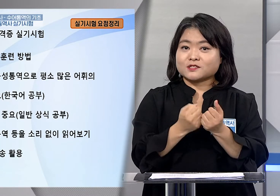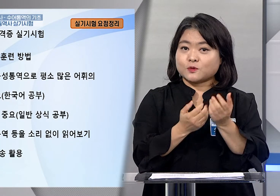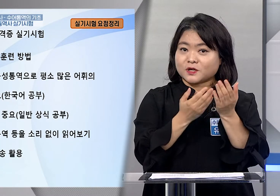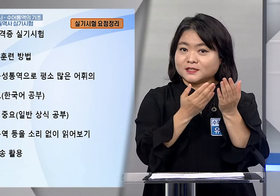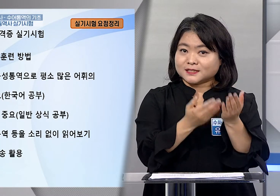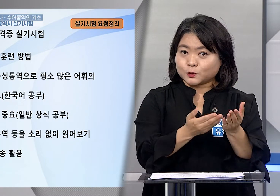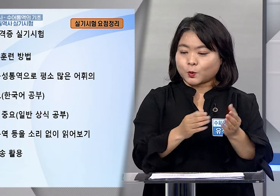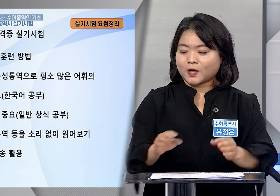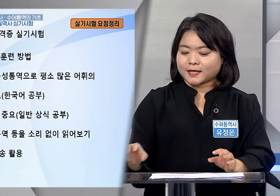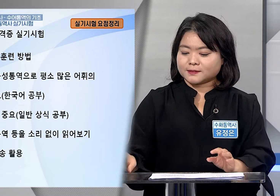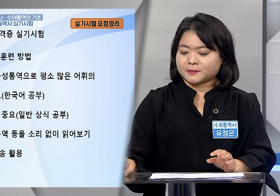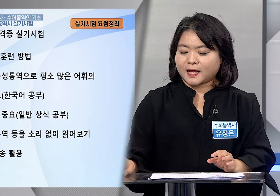설명을 드리도록 하겠습니다.